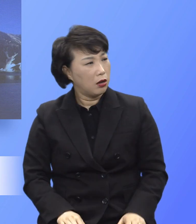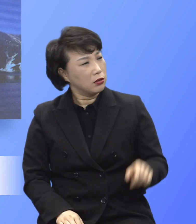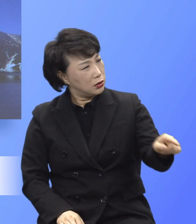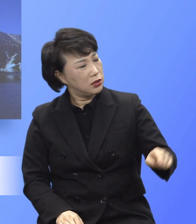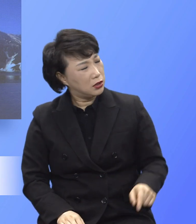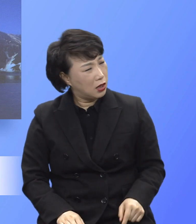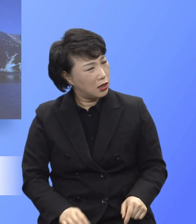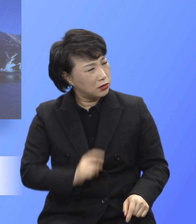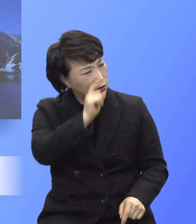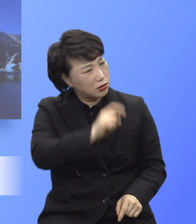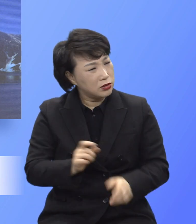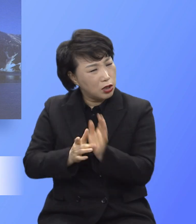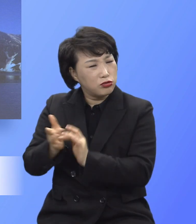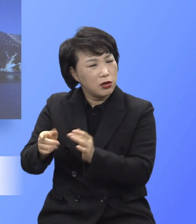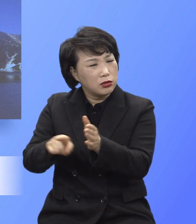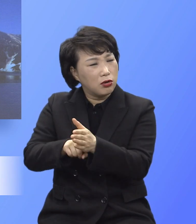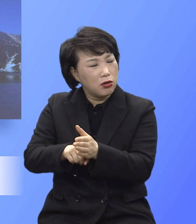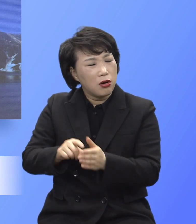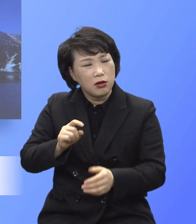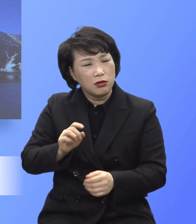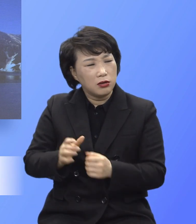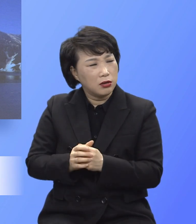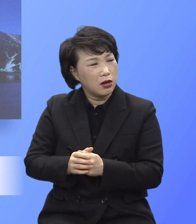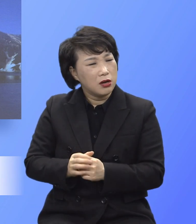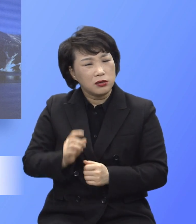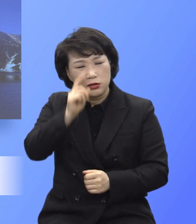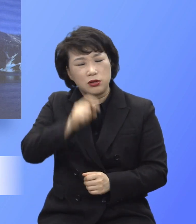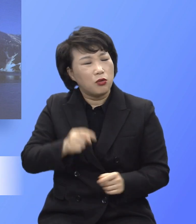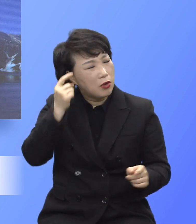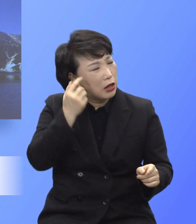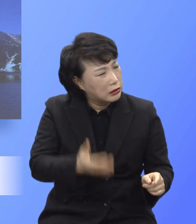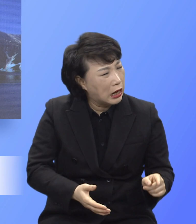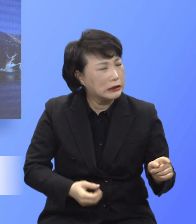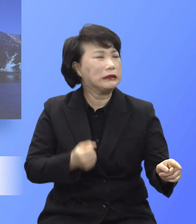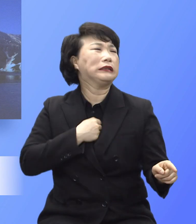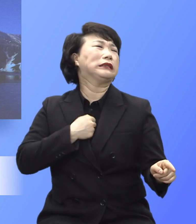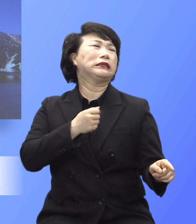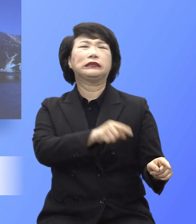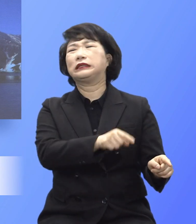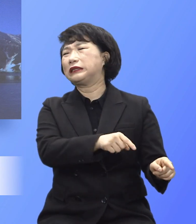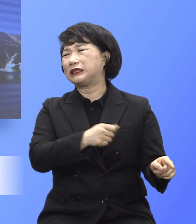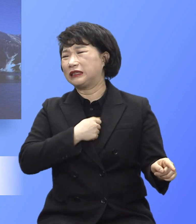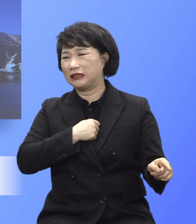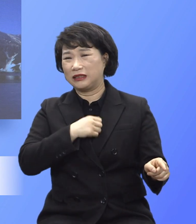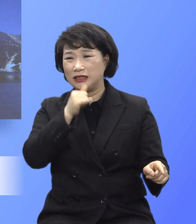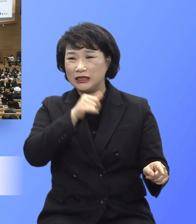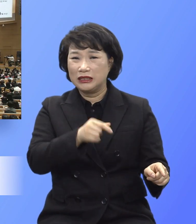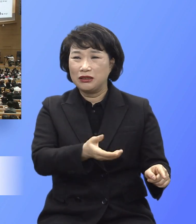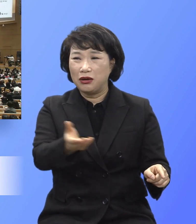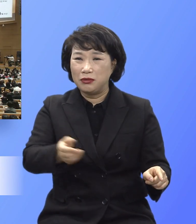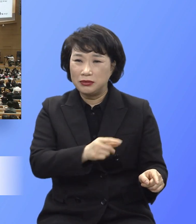더럽지 왜 예수가 더러, 믿음이 더러. 참 얼마나 답답한가 생각 한번 해봐.